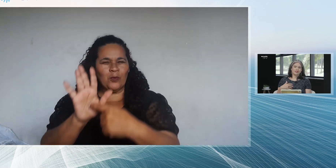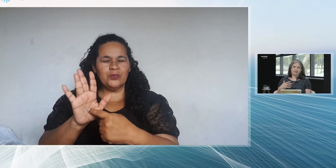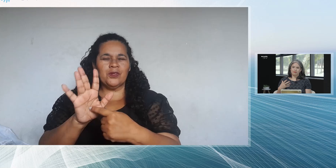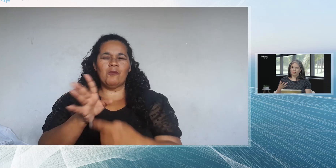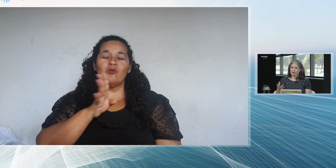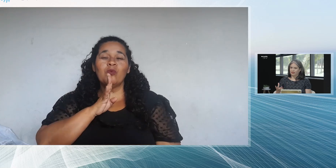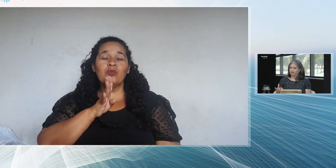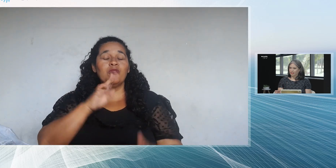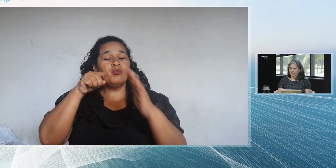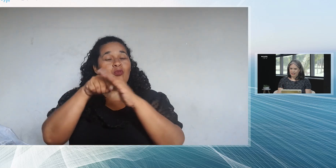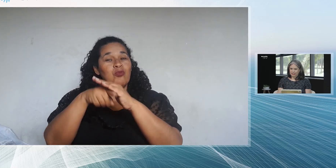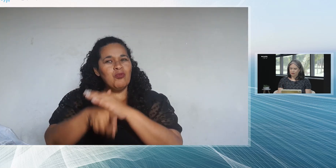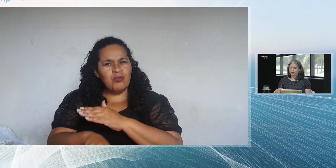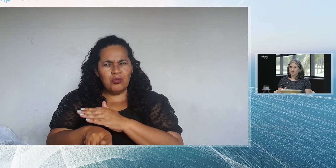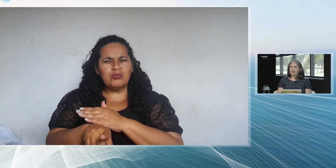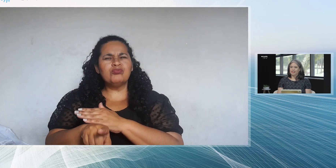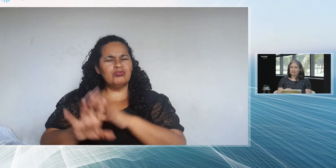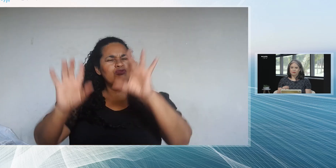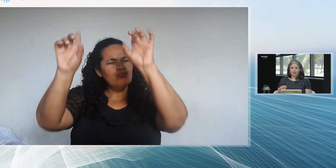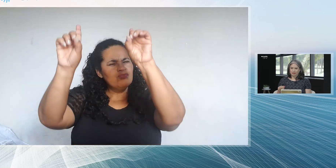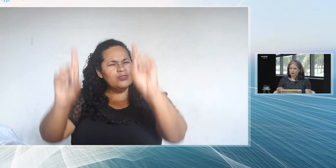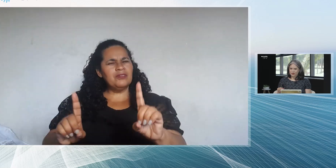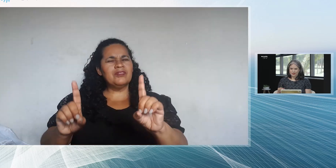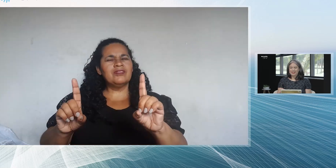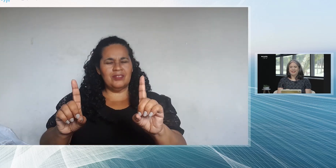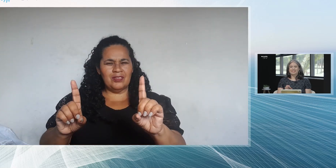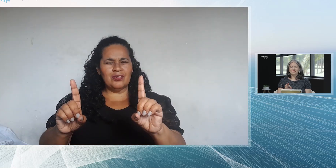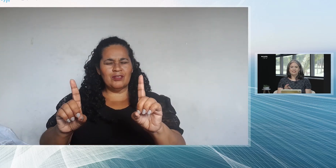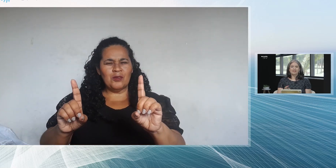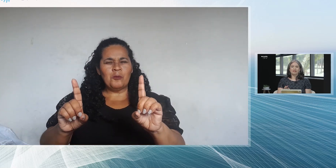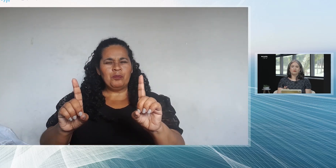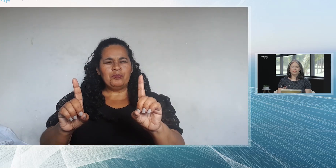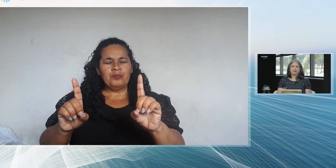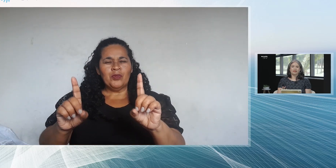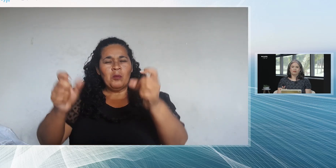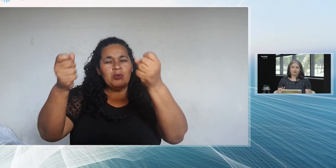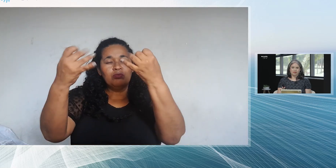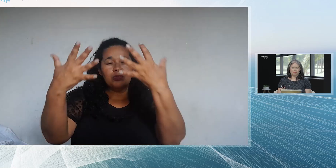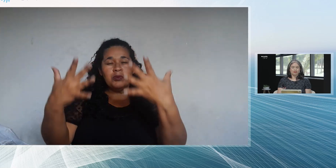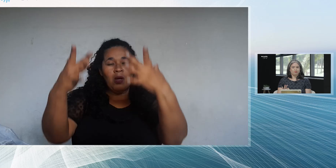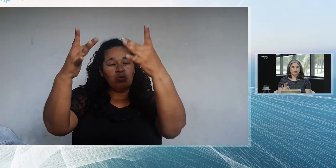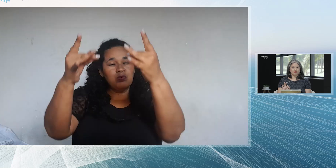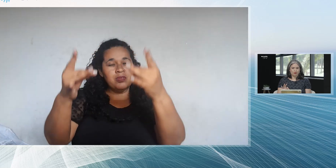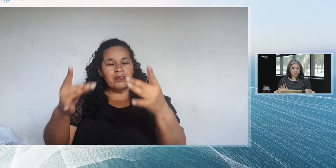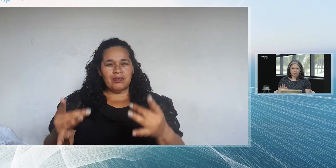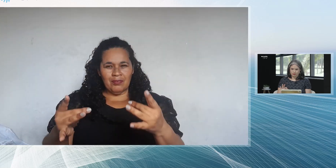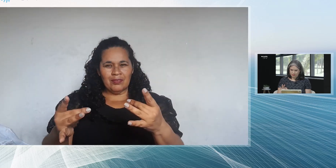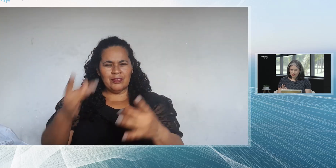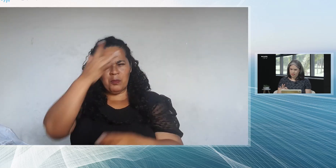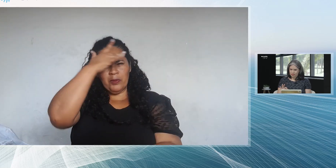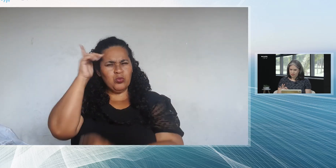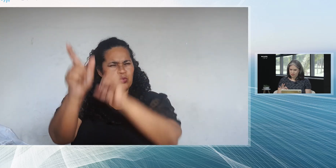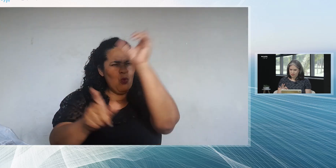muito conhecimento qualificado, inspirador, acerca do tema da inclusão de pessoas